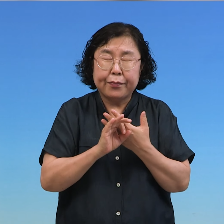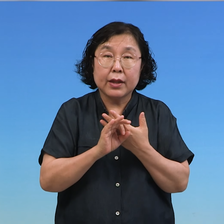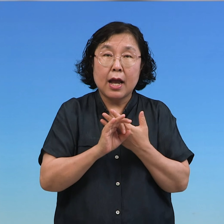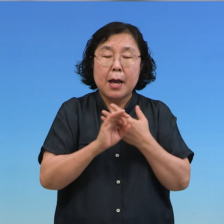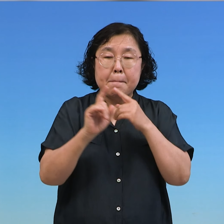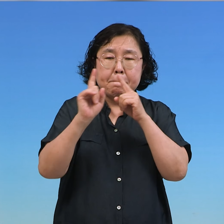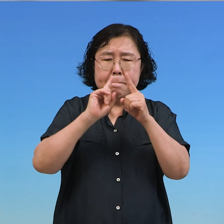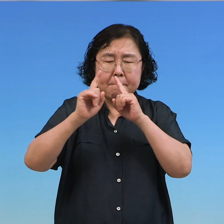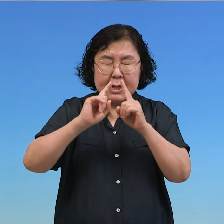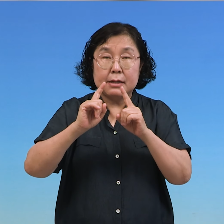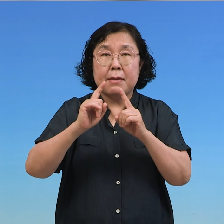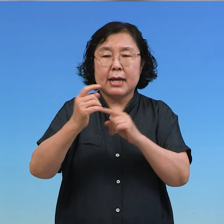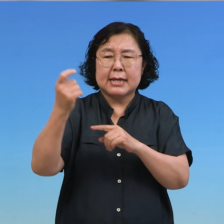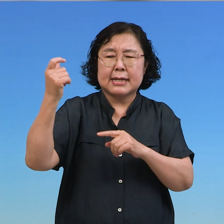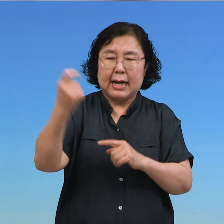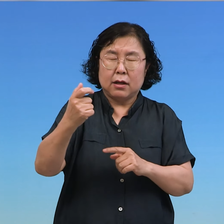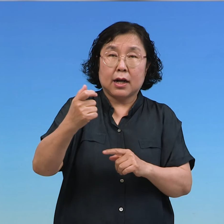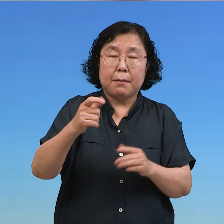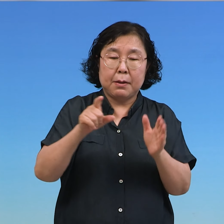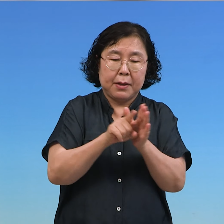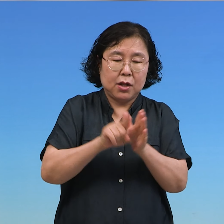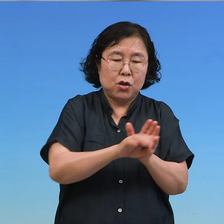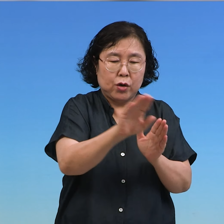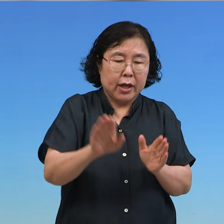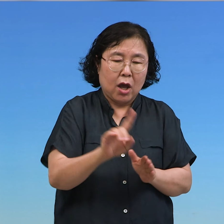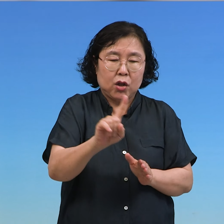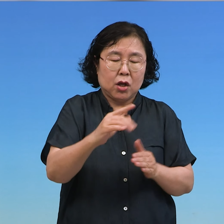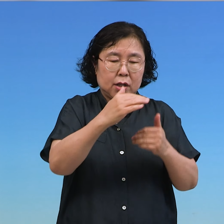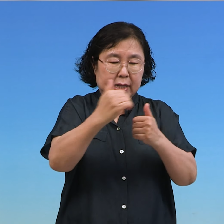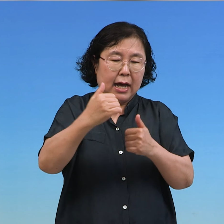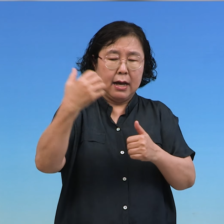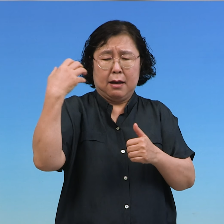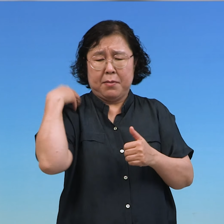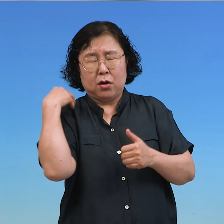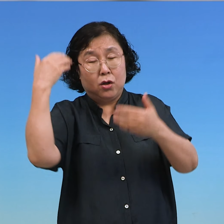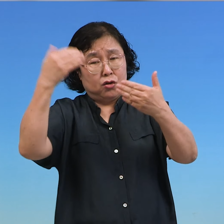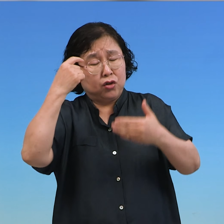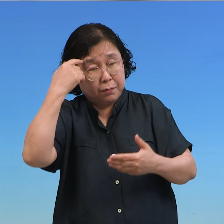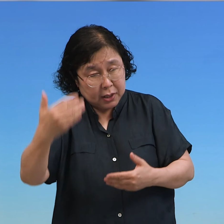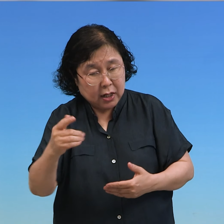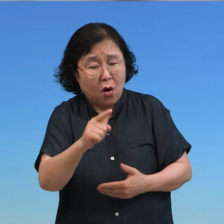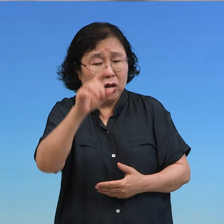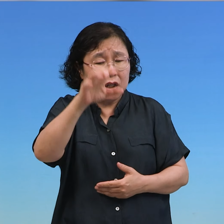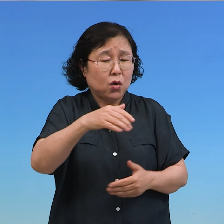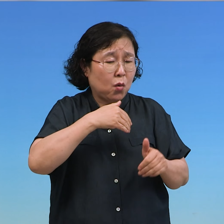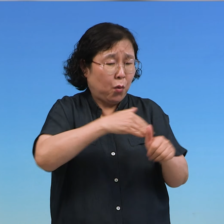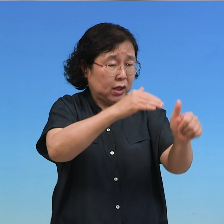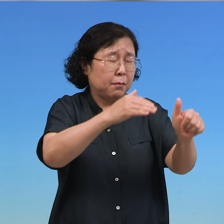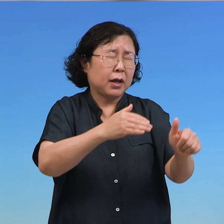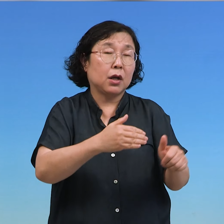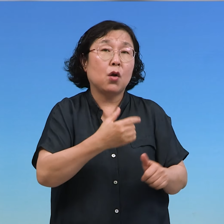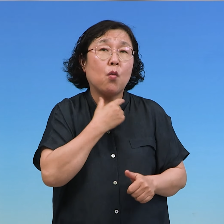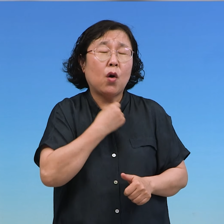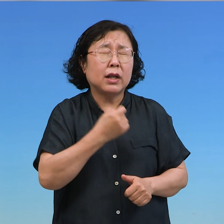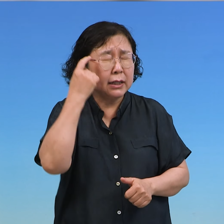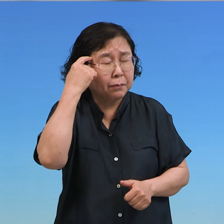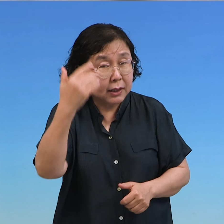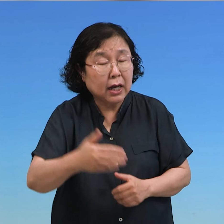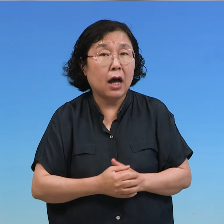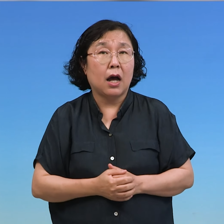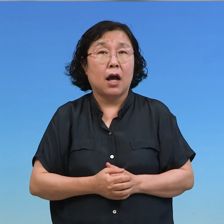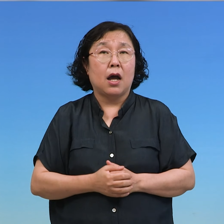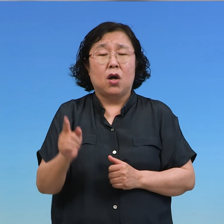이 말씀의 강력함이 믿는 우리들에게 어떤 사명을 주시는 겁니까? 어느 현장으로 가기를 원합니까? 어떤 문제를